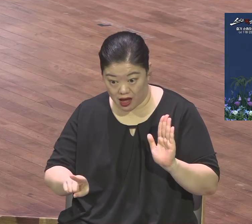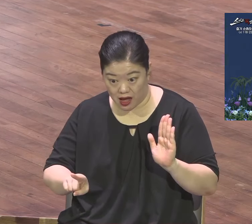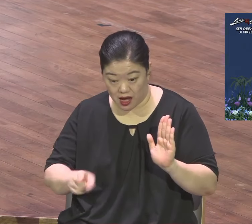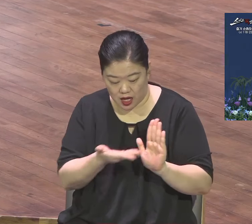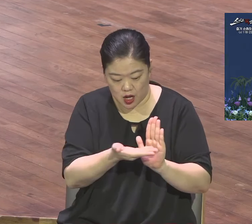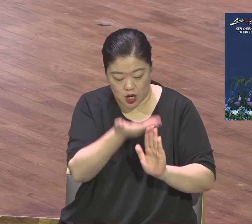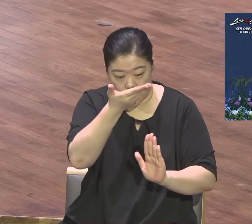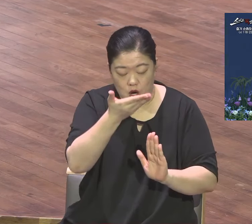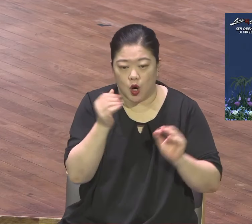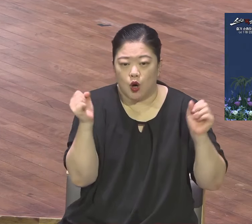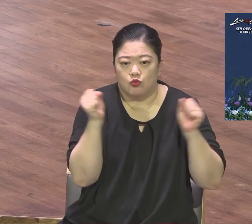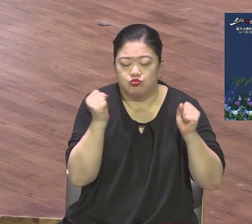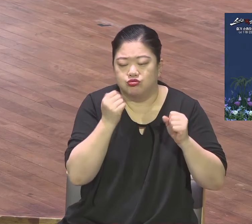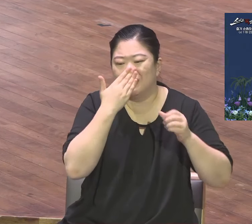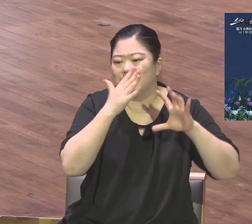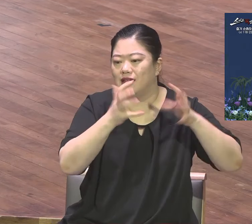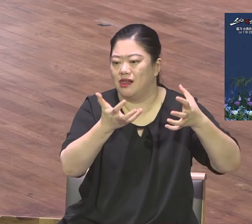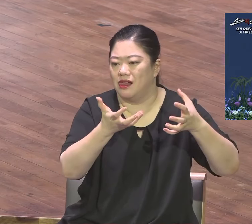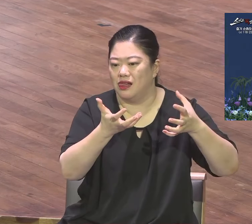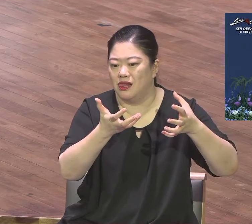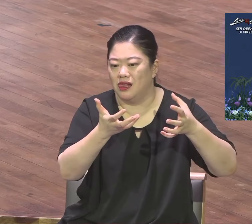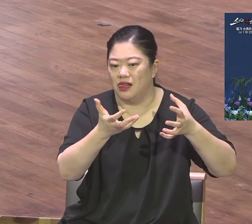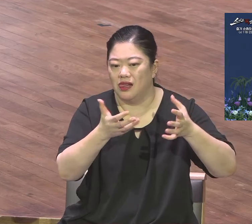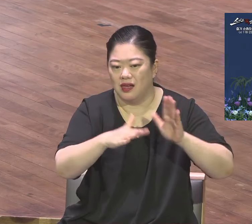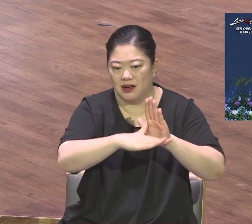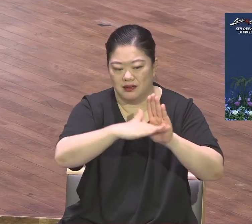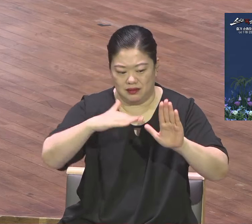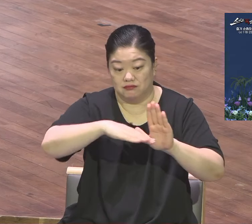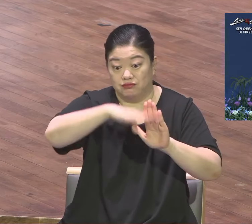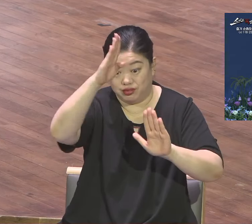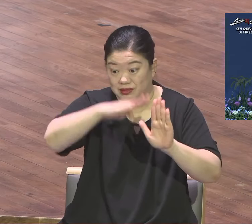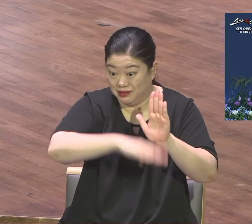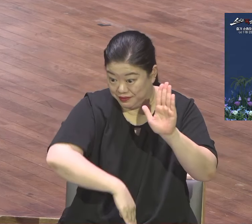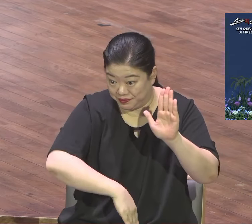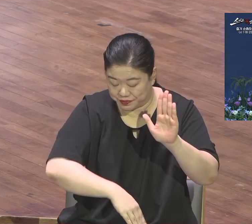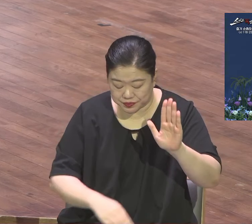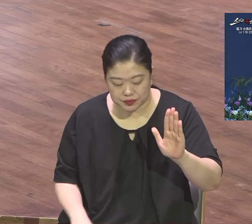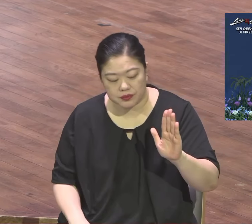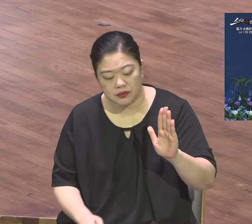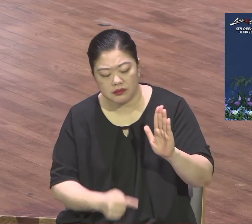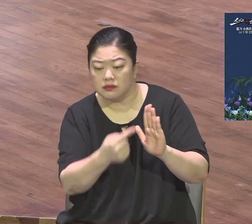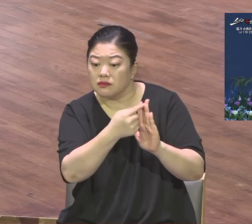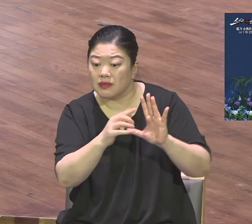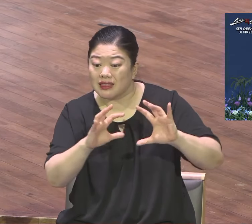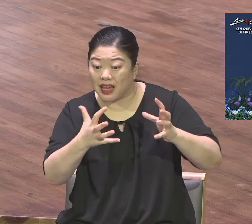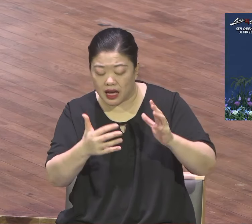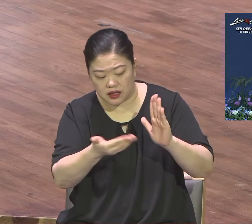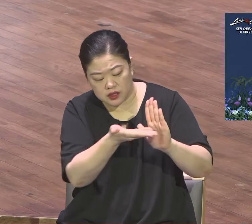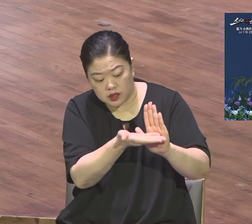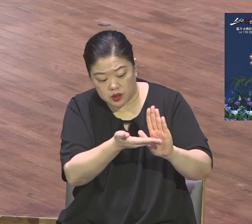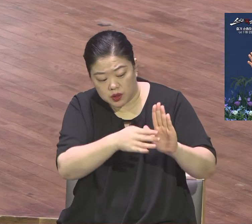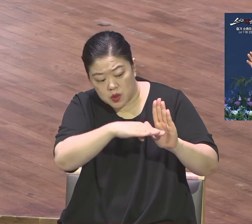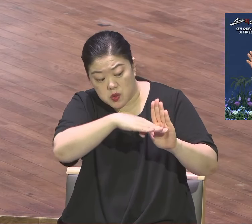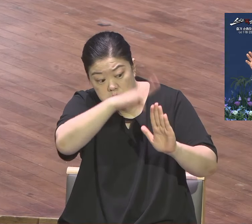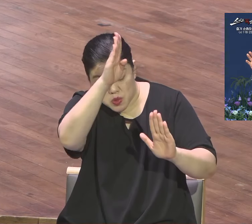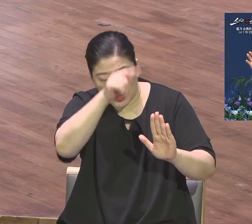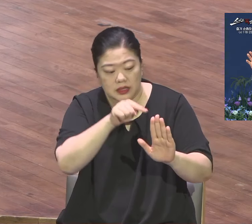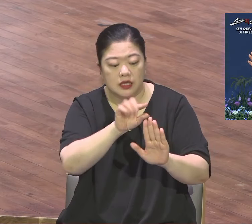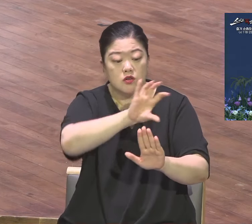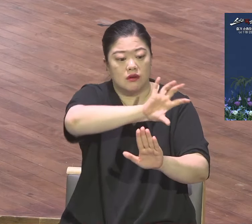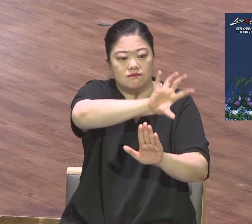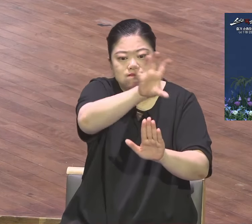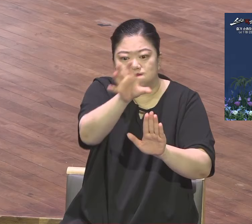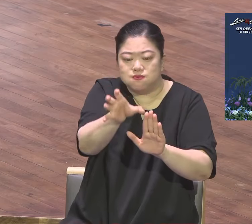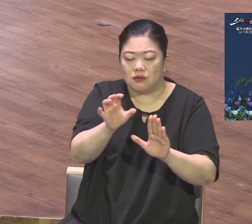예루살렘을 중심으로 선지 활동을 했습니다. 이 당시에 국제 정세를 보면요, 북쪽에서는 아수르